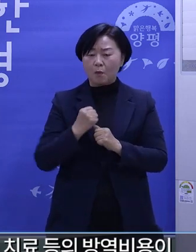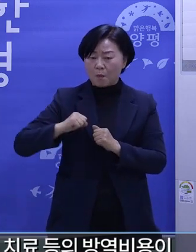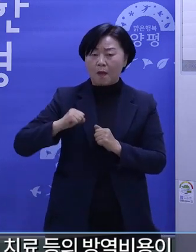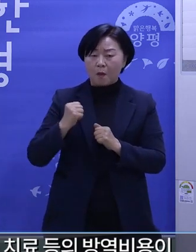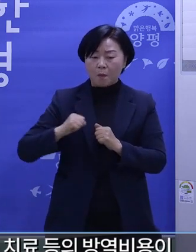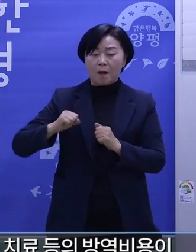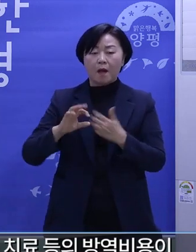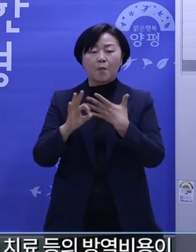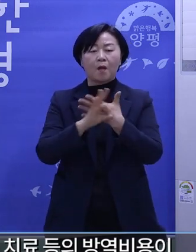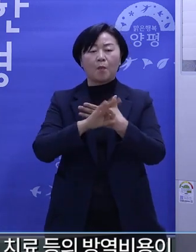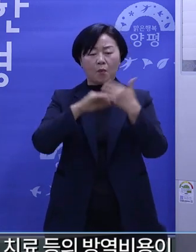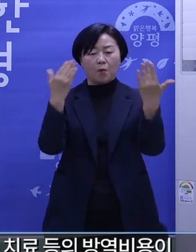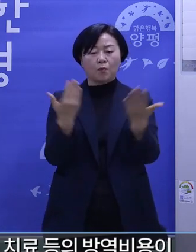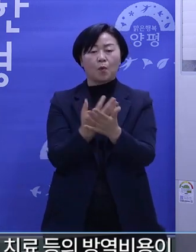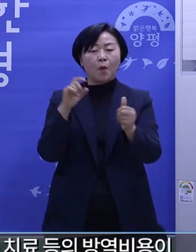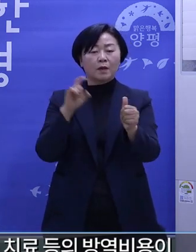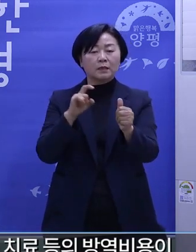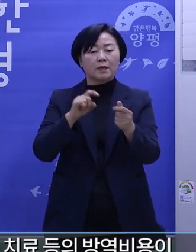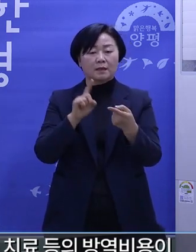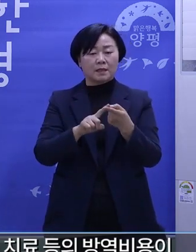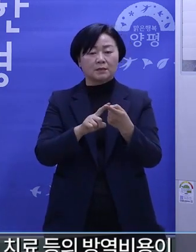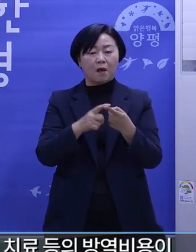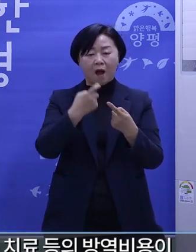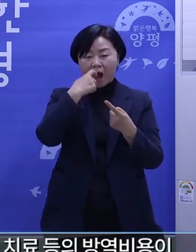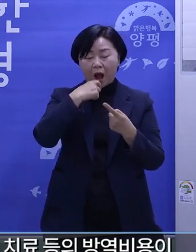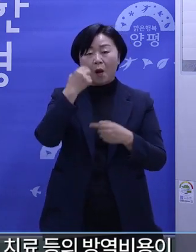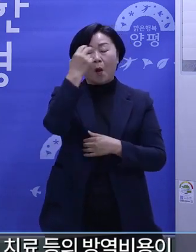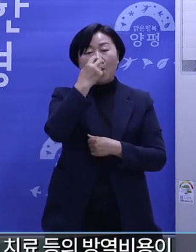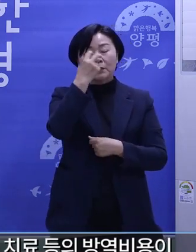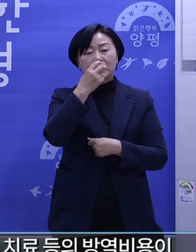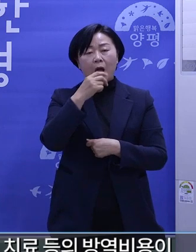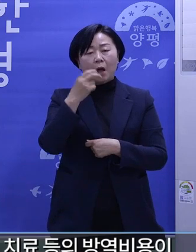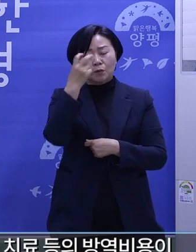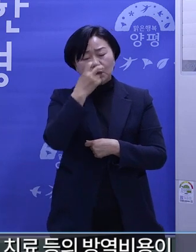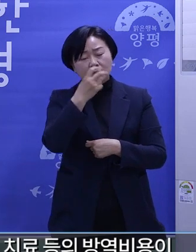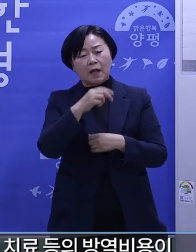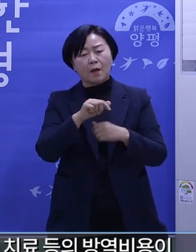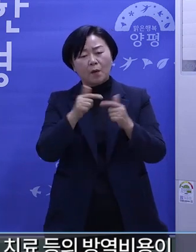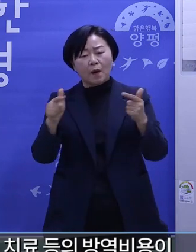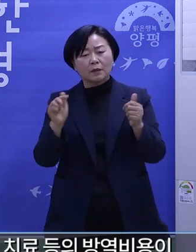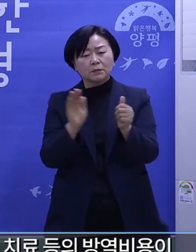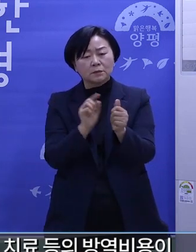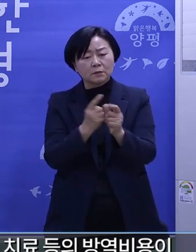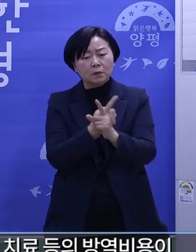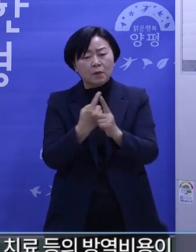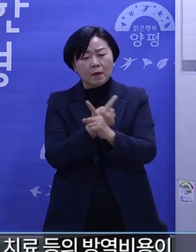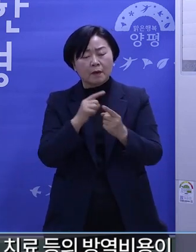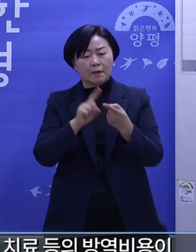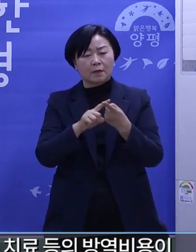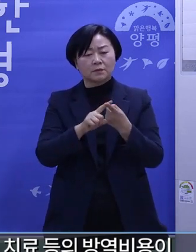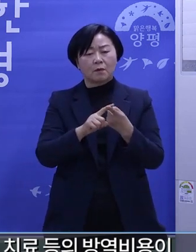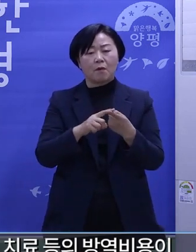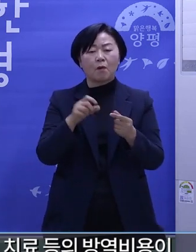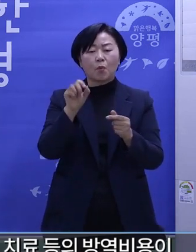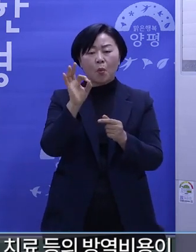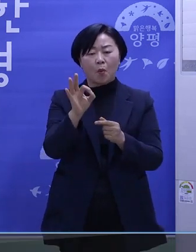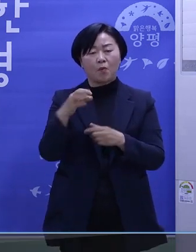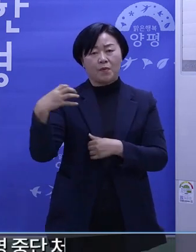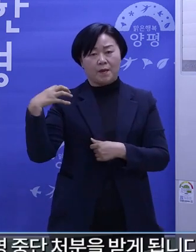발생한 모든 확진 관련 검사, 조사, 치료 등의 방역비용이 구상 청구될 수